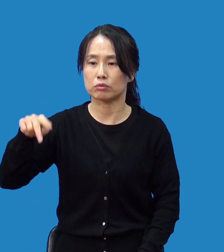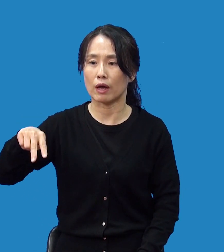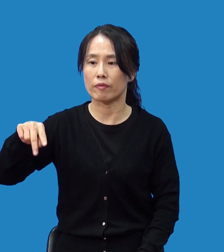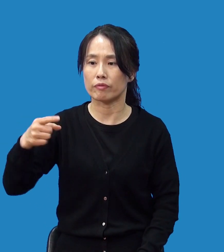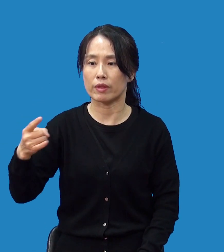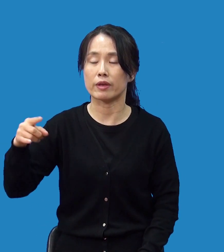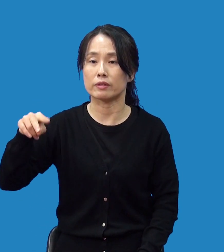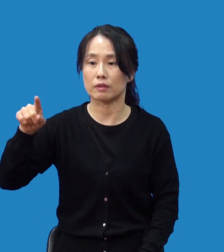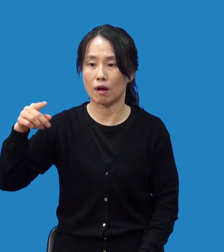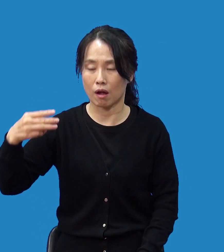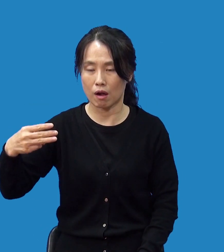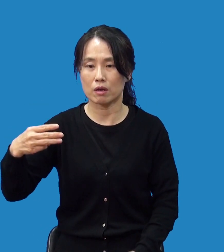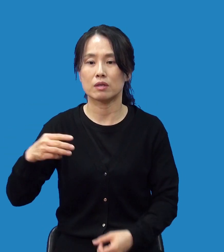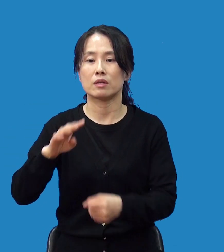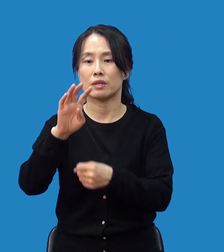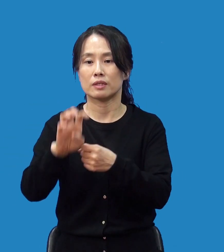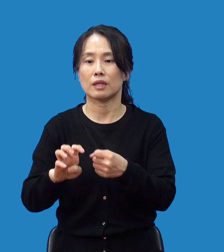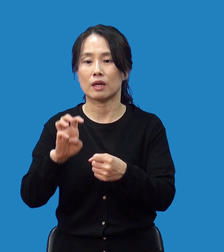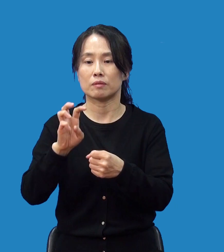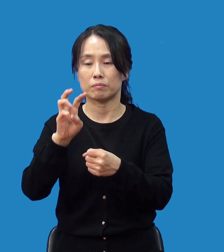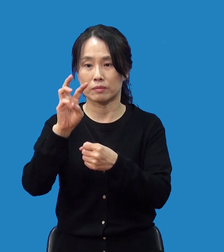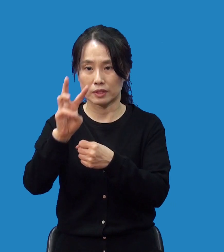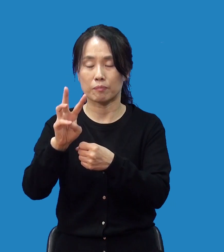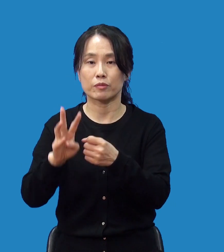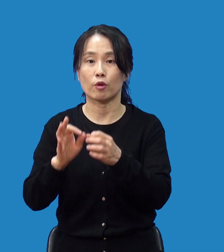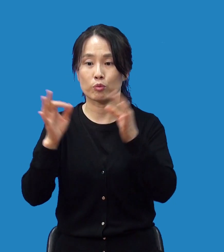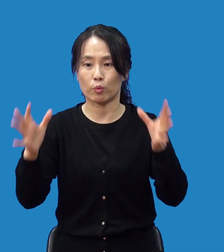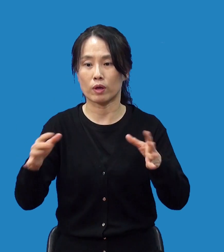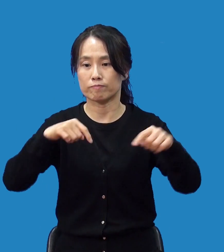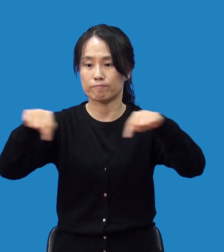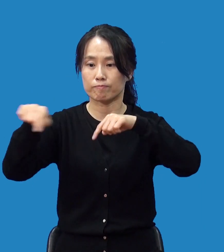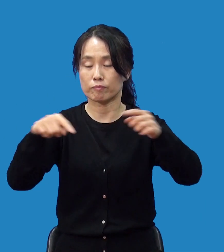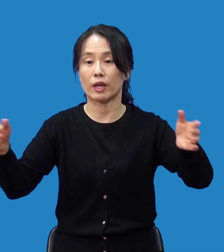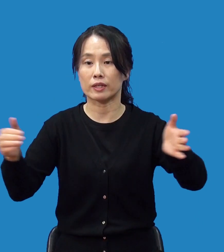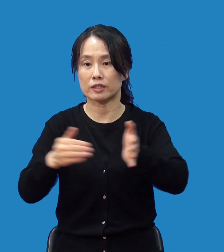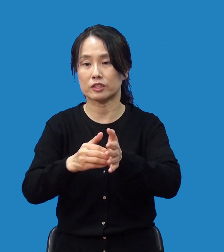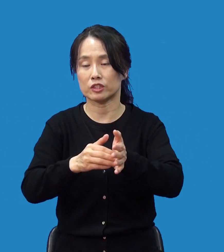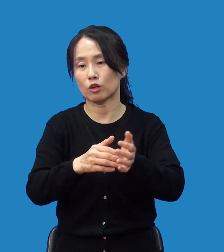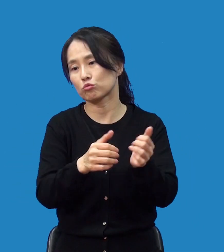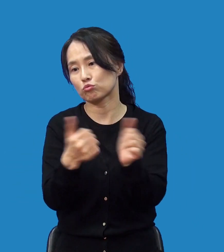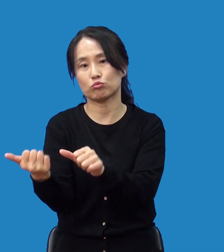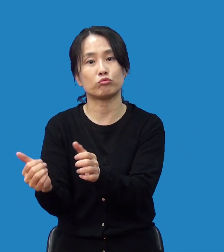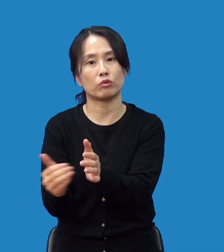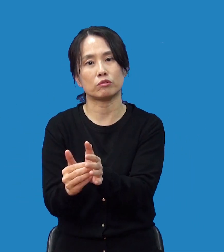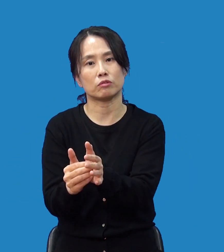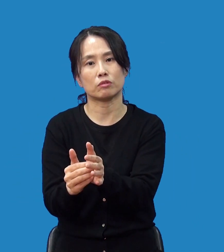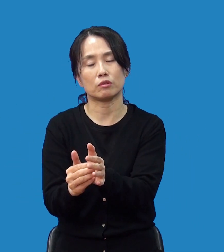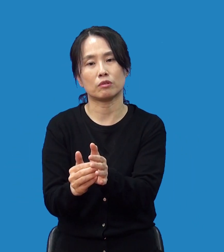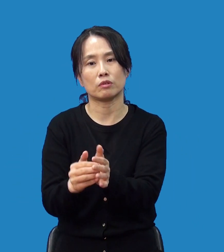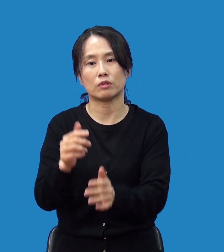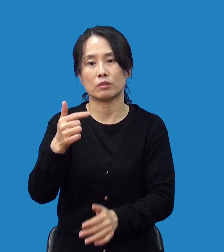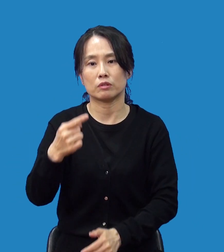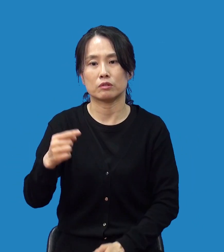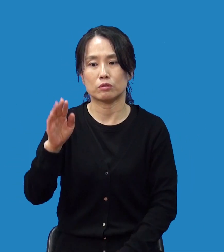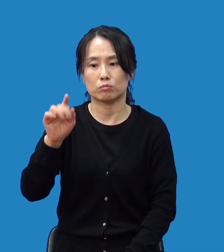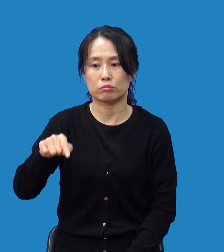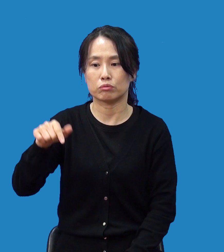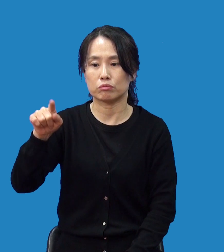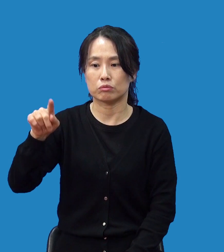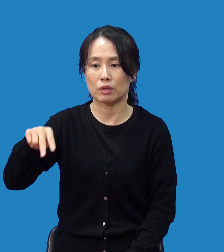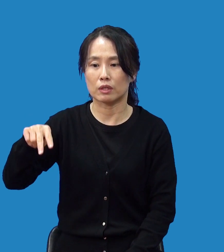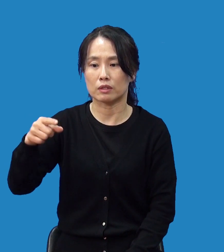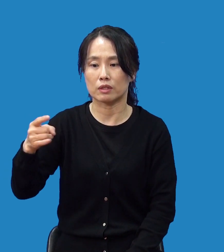끝으로 그가 죽었습니다. 곧바로 쇠락의 길을 걷기 시작했습니다. 그의